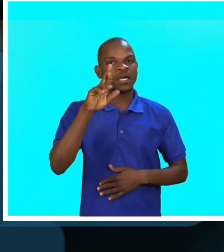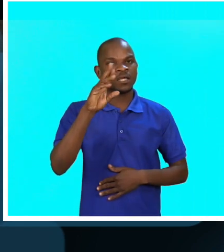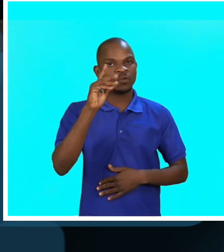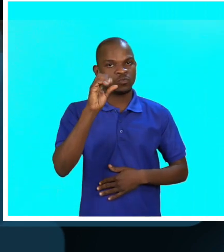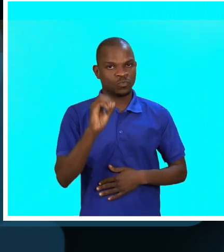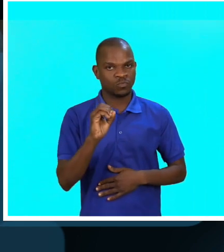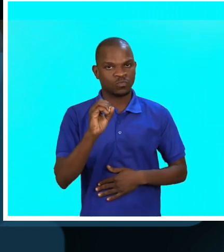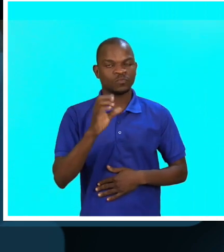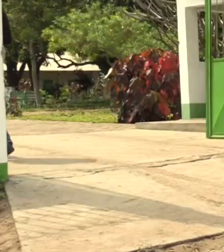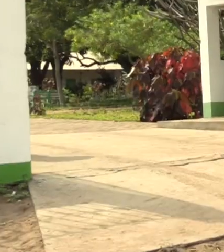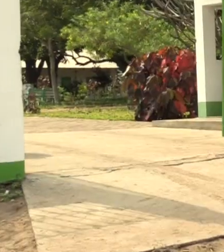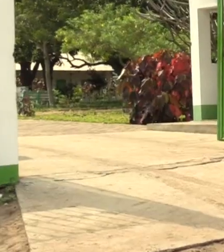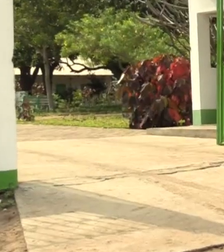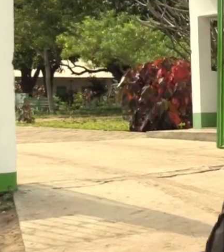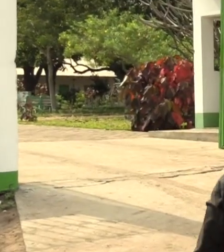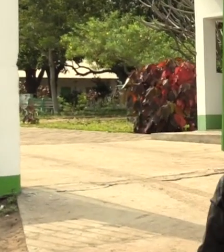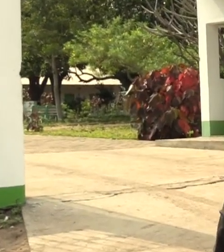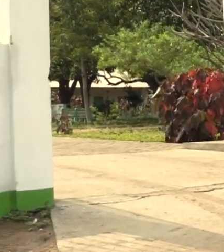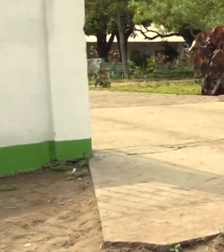Ricardo Paganini.